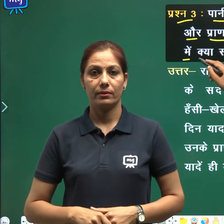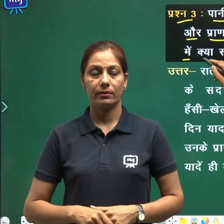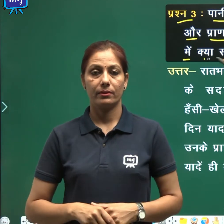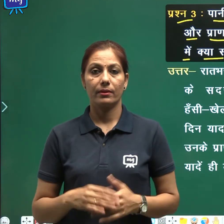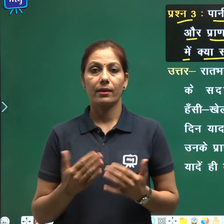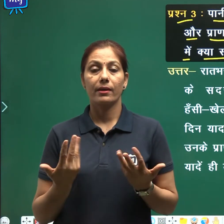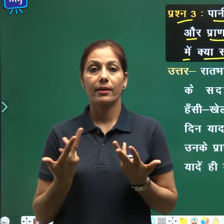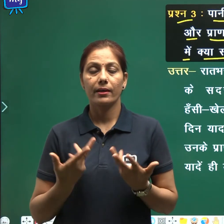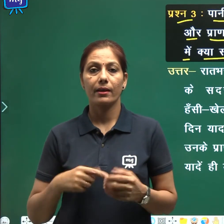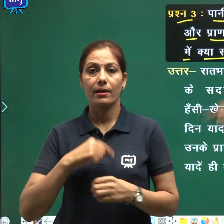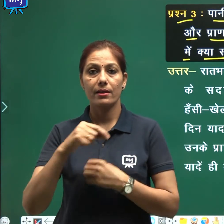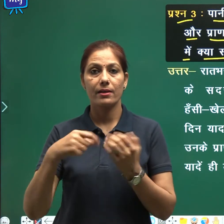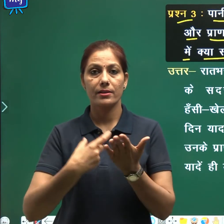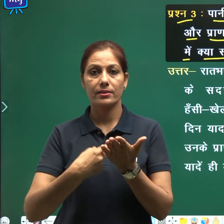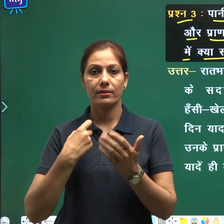क्या संबंध है?